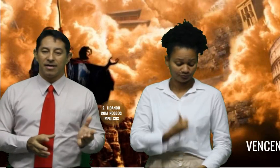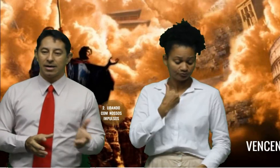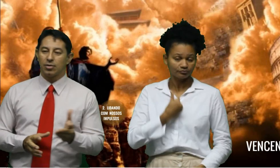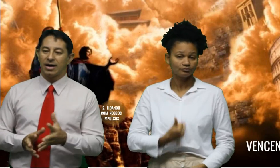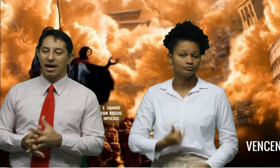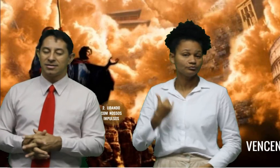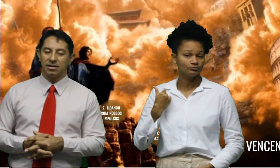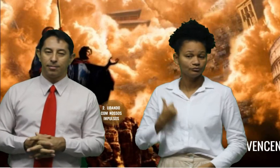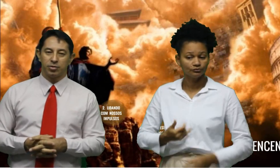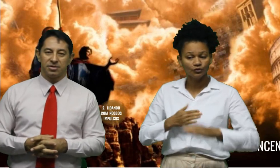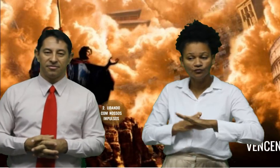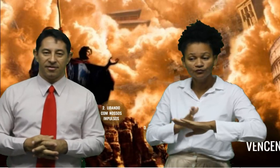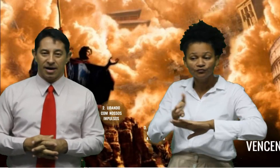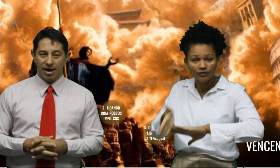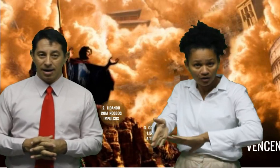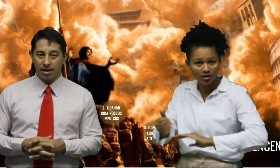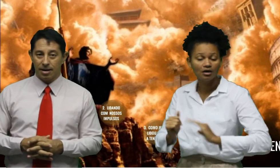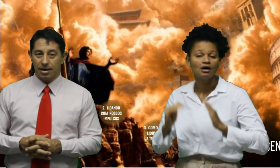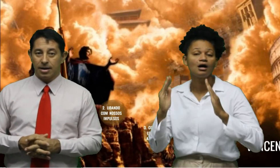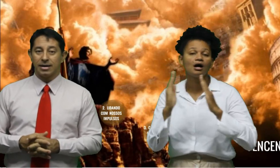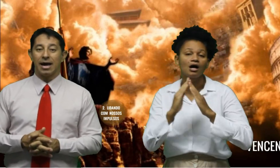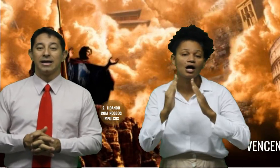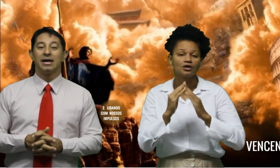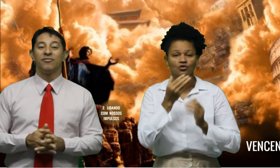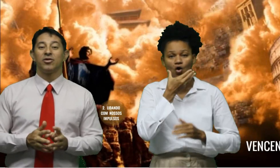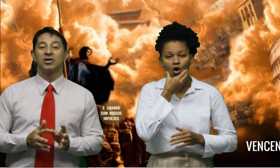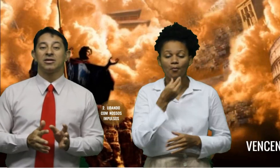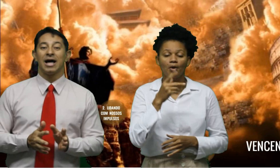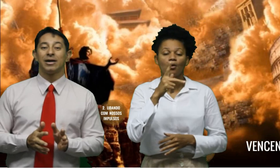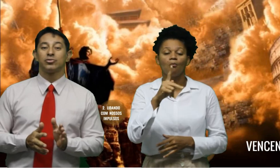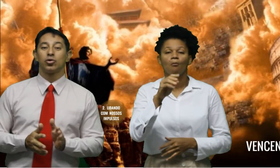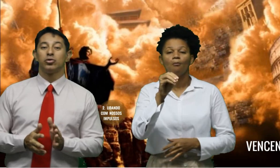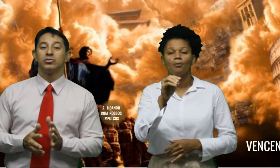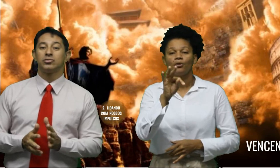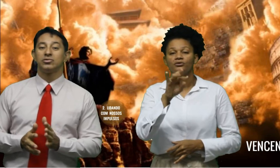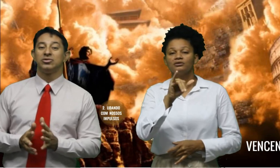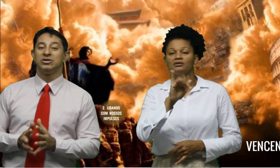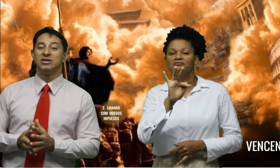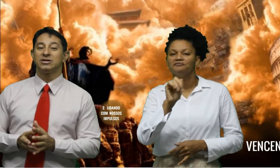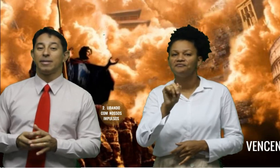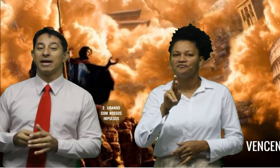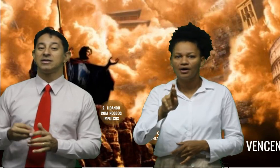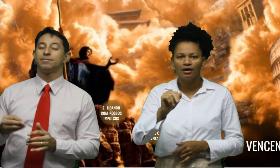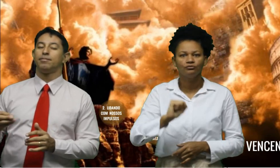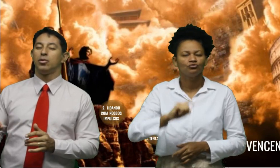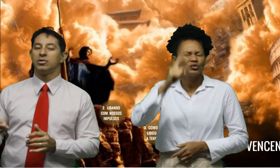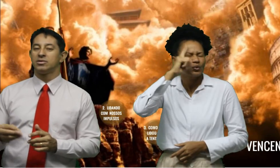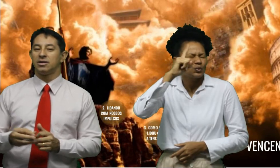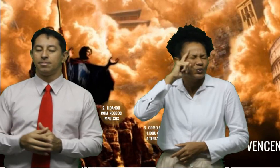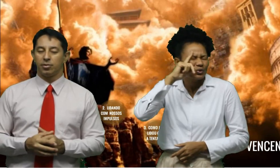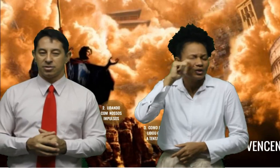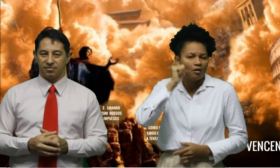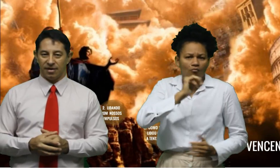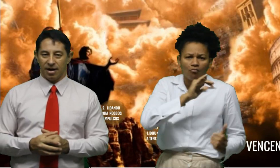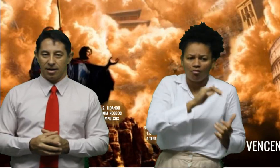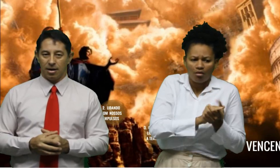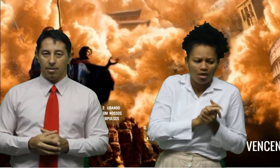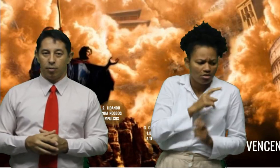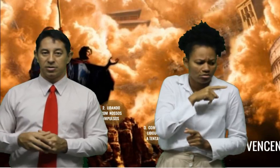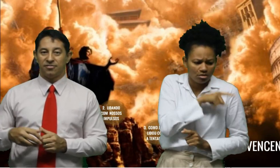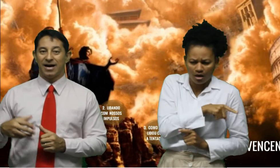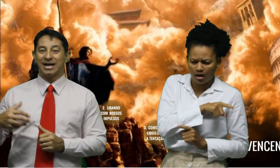foi levado à casa de Potifar, e ali ele foi tentado todos os dias pela esposa de